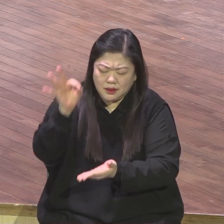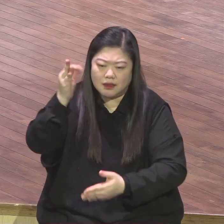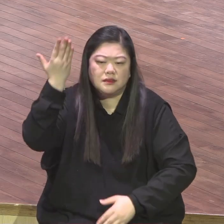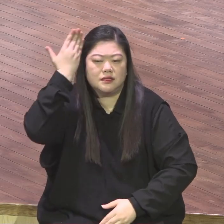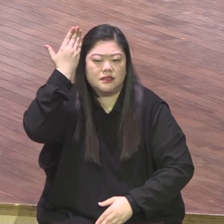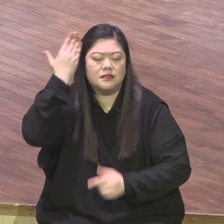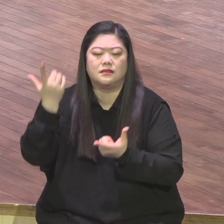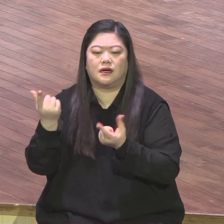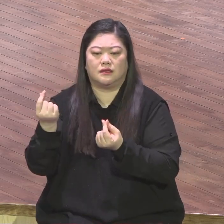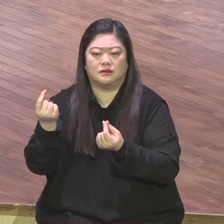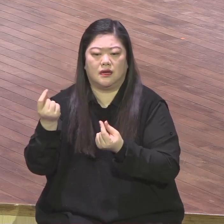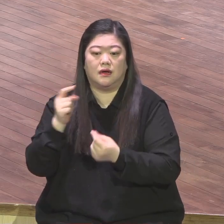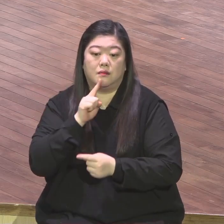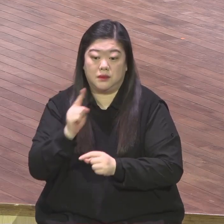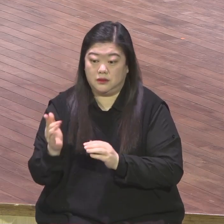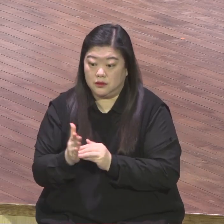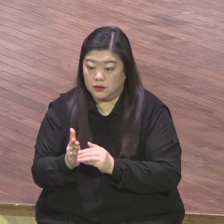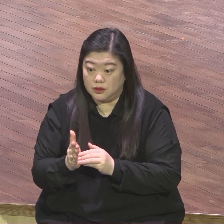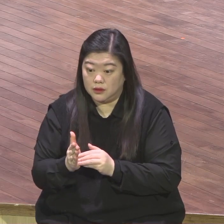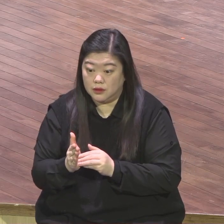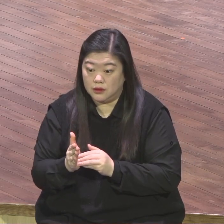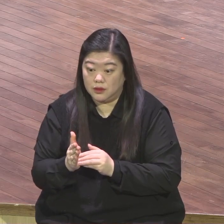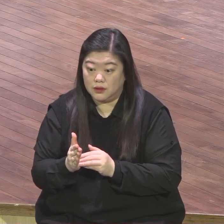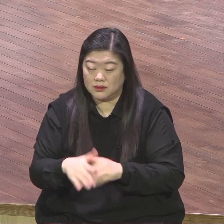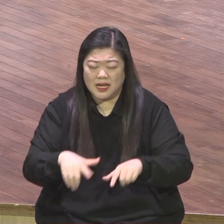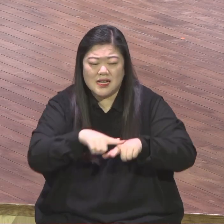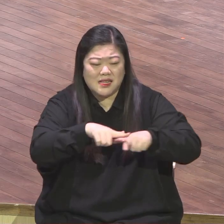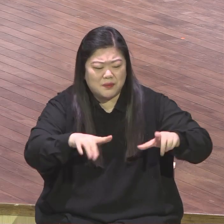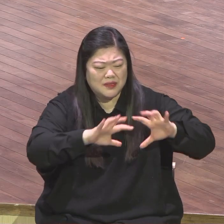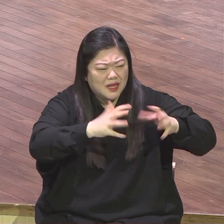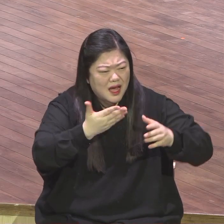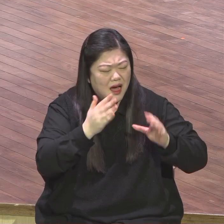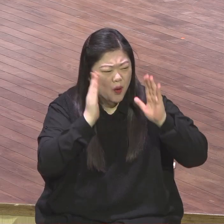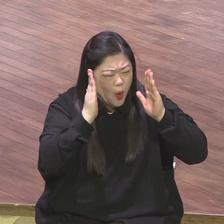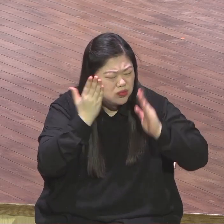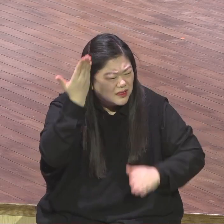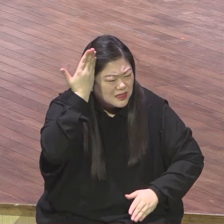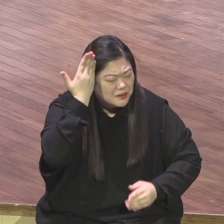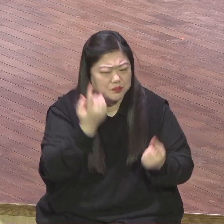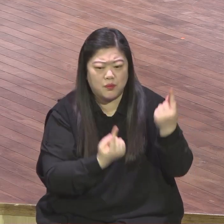내 인생에 가치 있는 것이다 라고 고백을 했습니다.